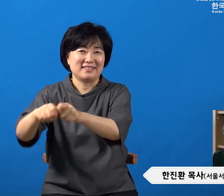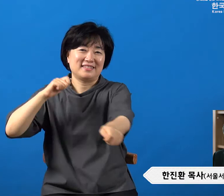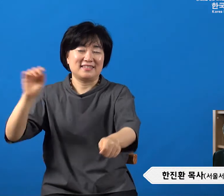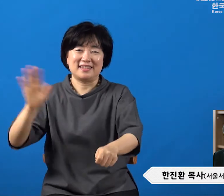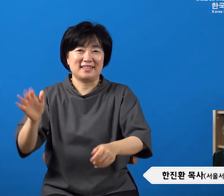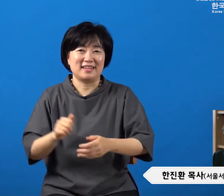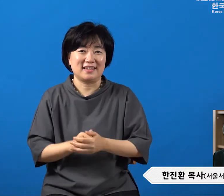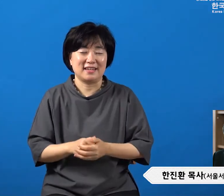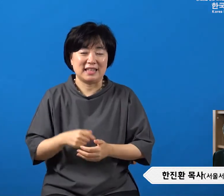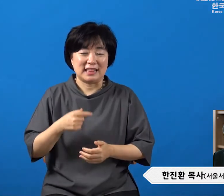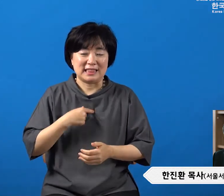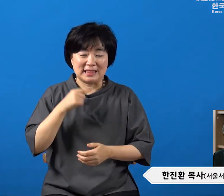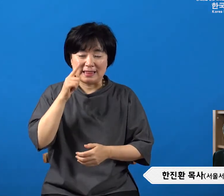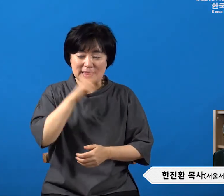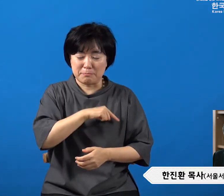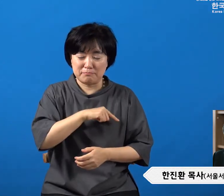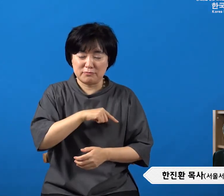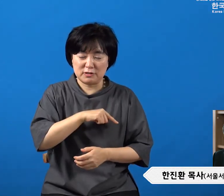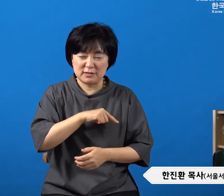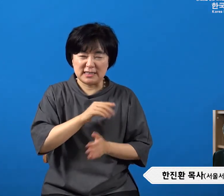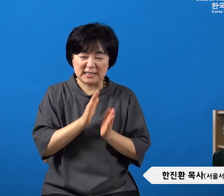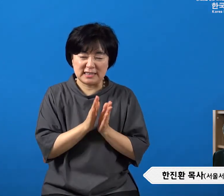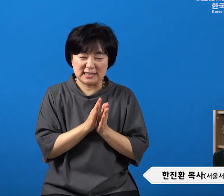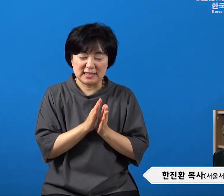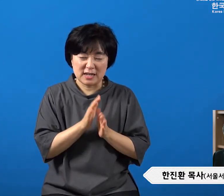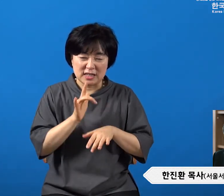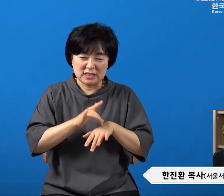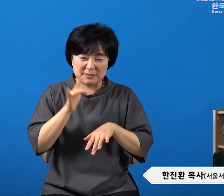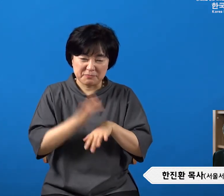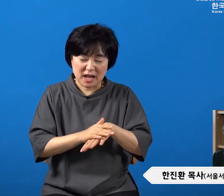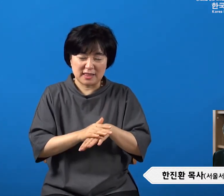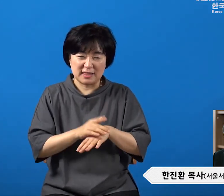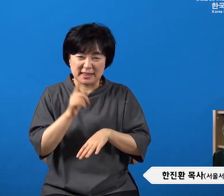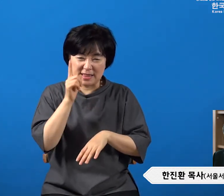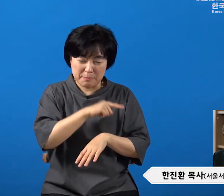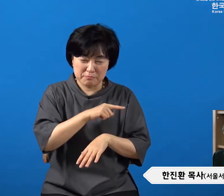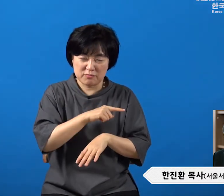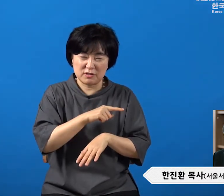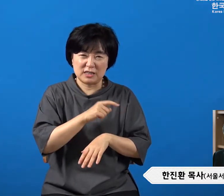제가 못된 성질을 꺾어버릴 수 있는 힘이 어디서 왔습니까?